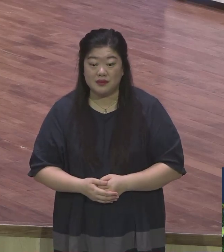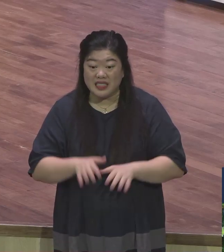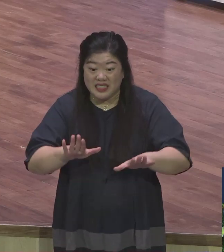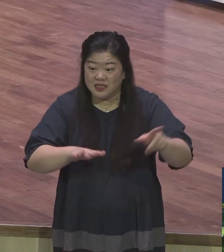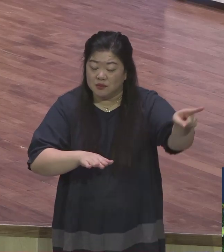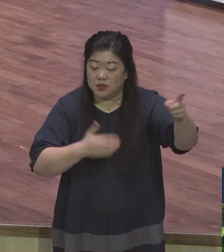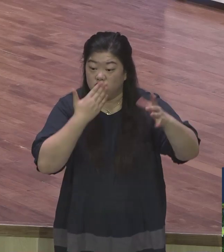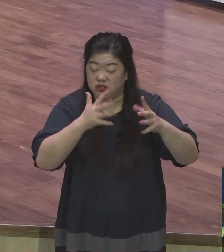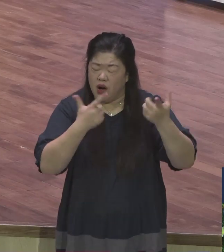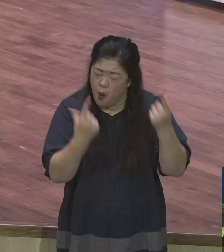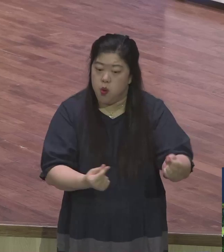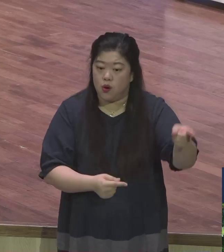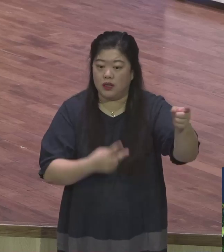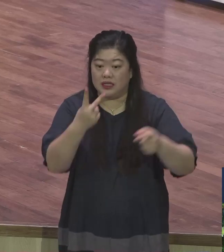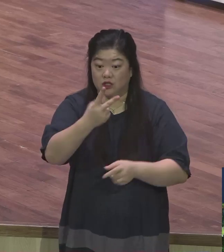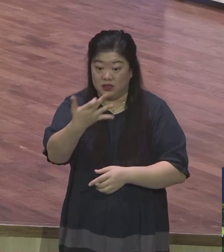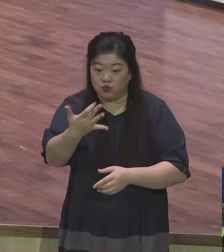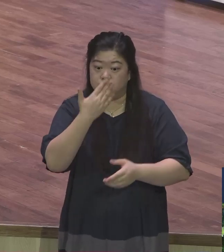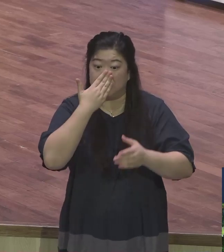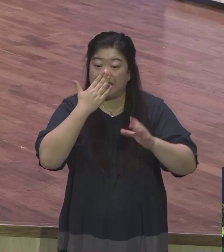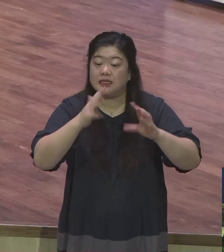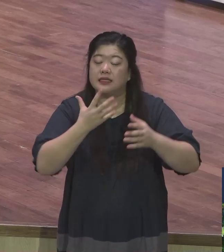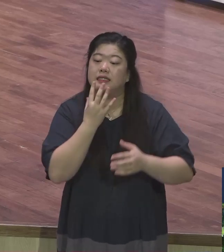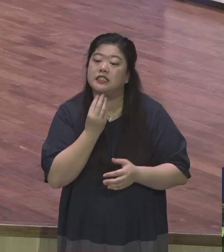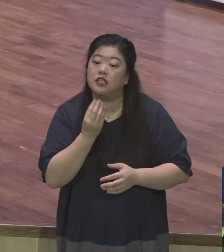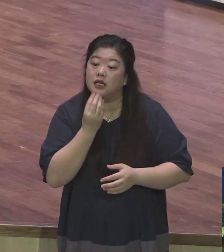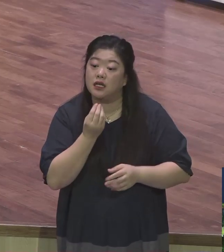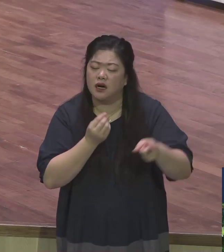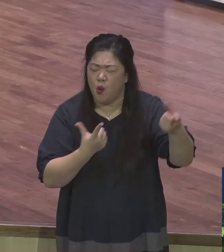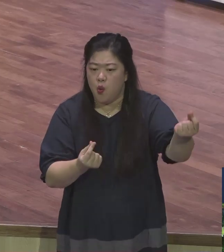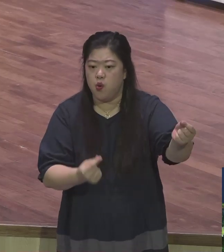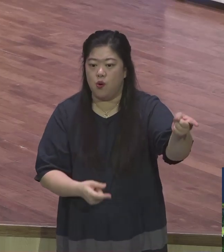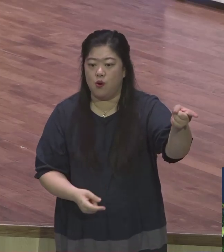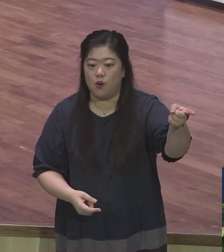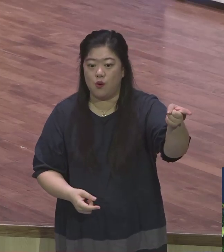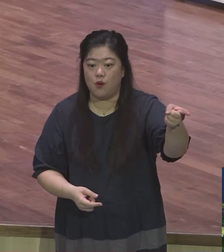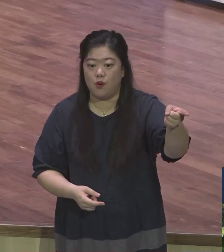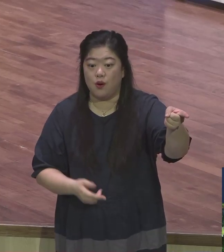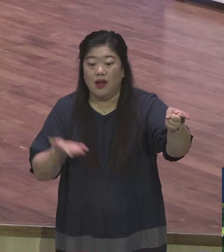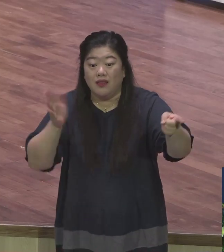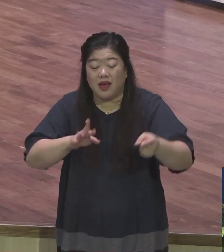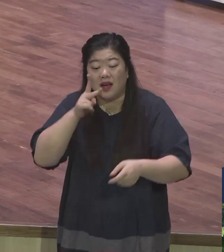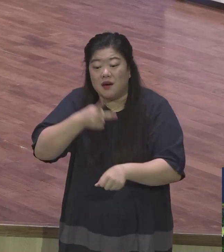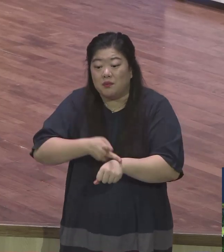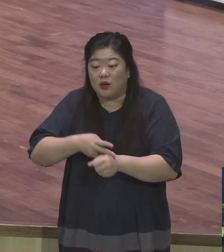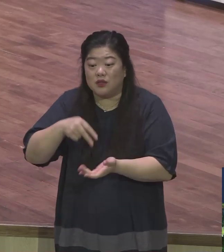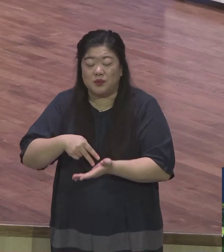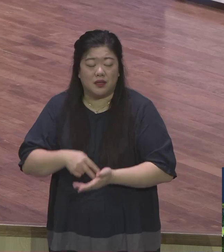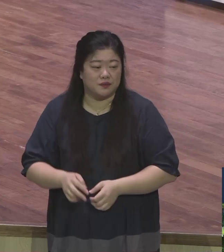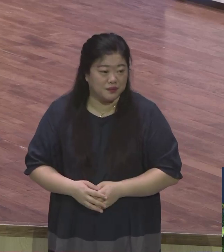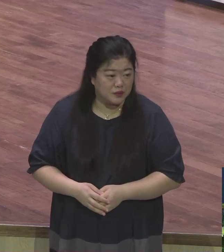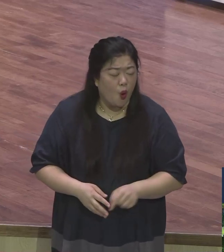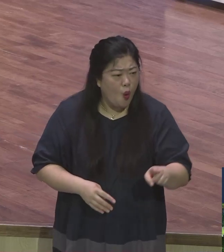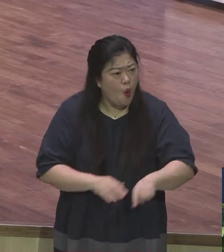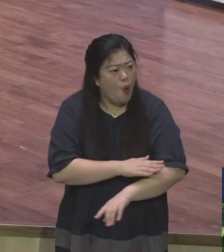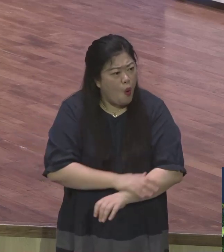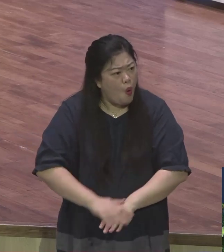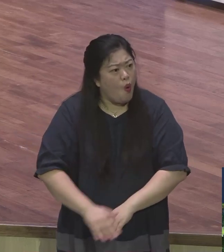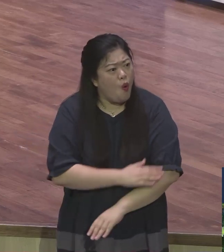그래요. 그런데 문제는 그들에게 뭐가 없습니까? 지금 바울이 볼 때 뭐가 없어요? 그리스도 사랑이 없어.